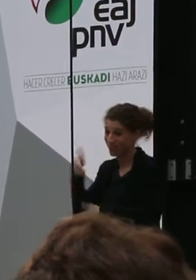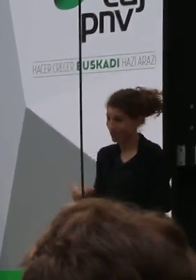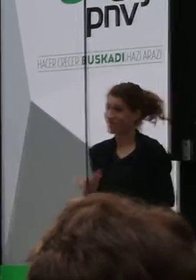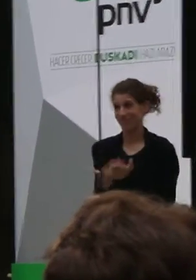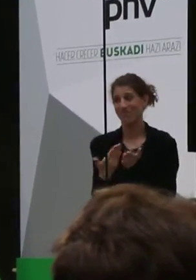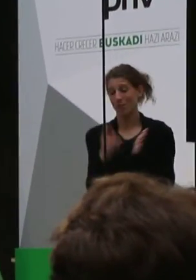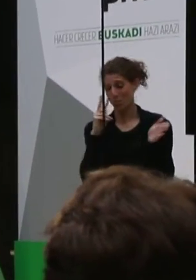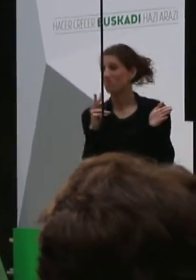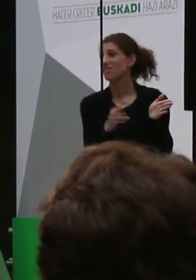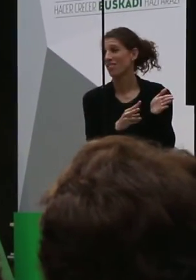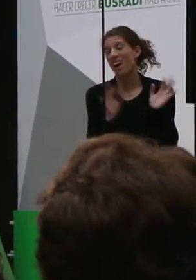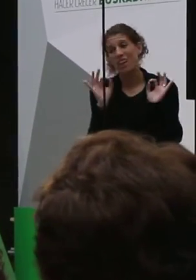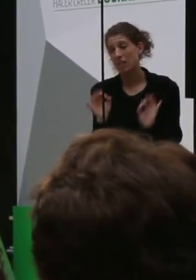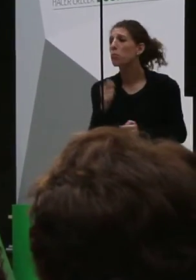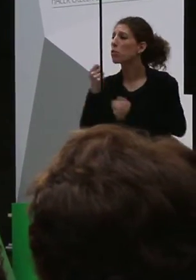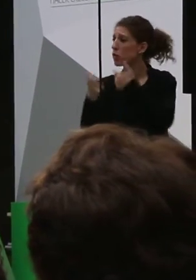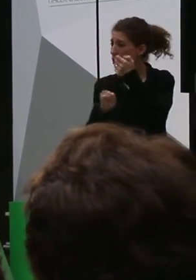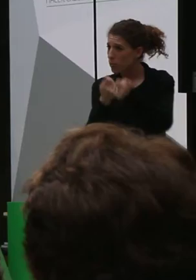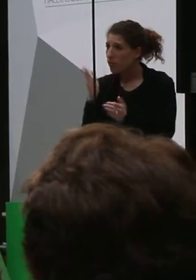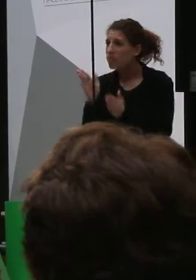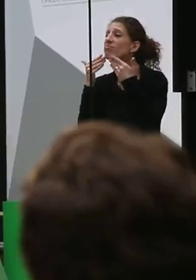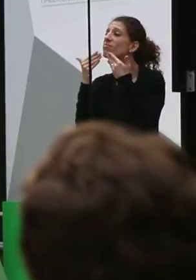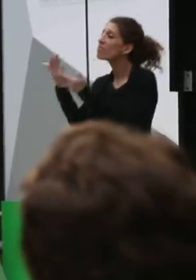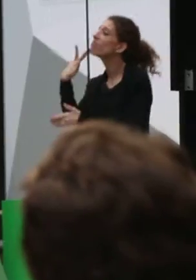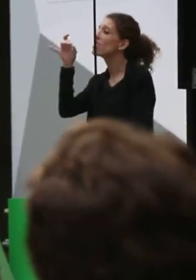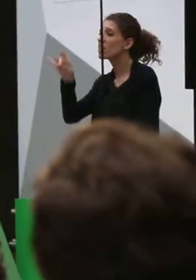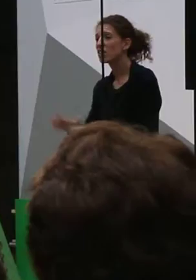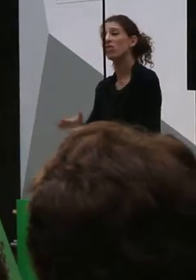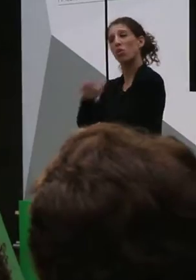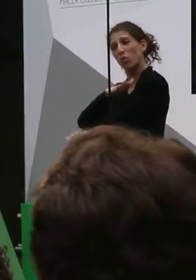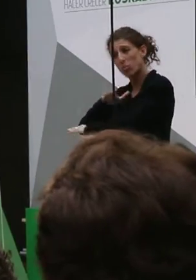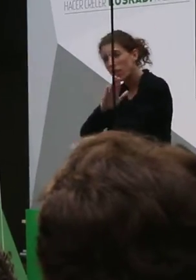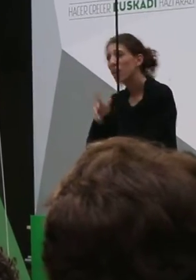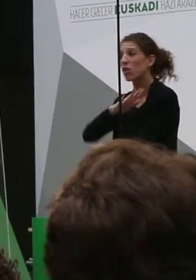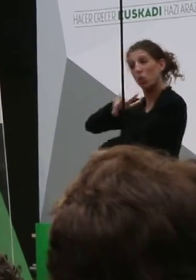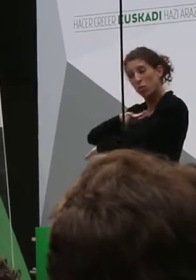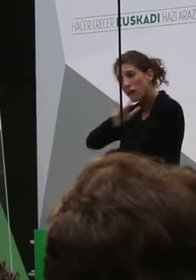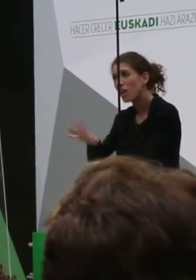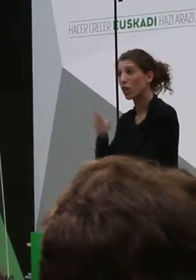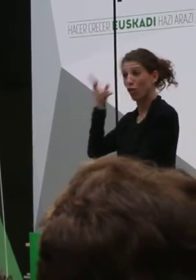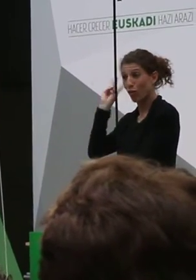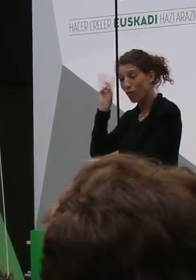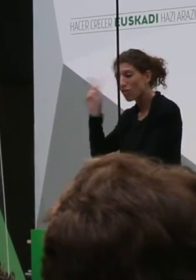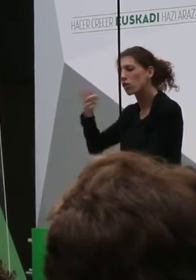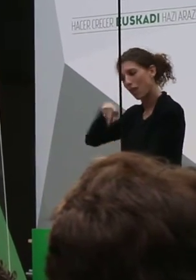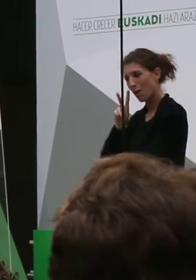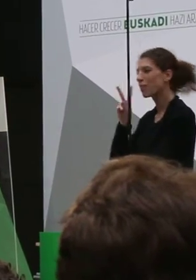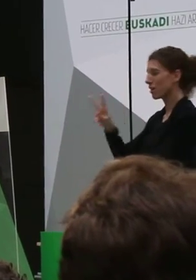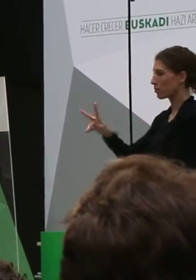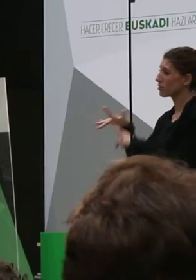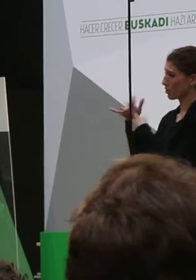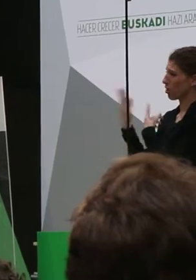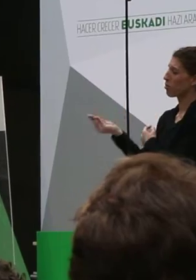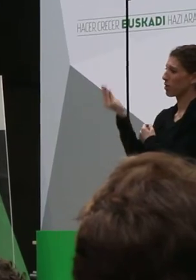Eta apurka-apurka, lehendakariaren eta gobernuaren dedikazioa hasi da fruktuak ematen. Gaur